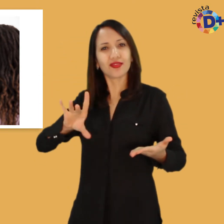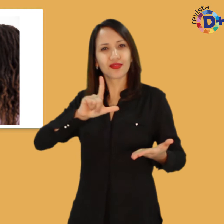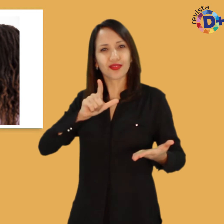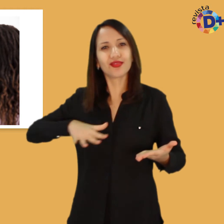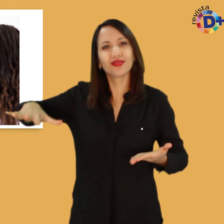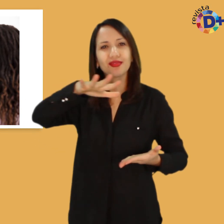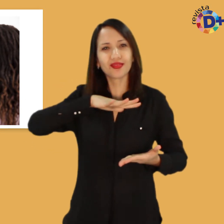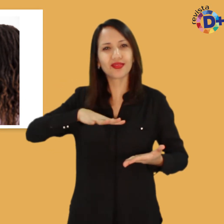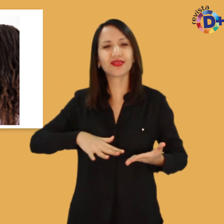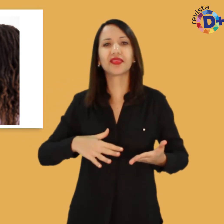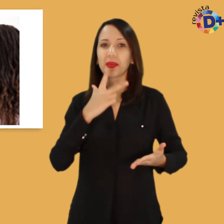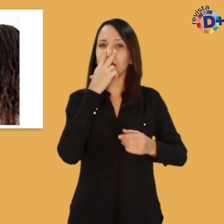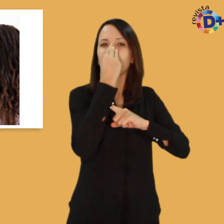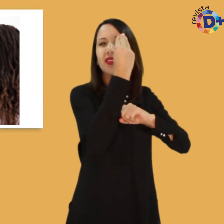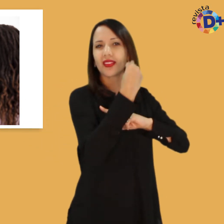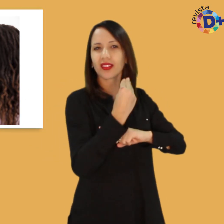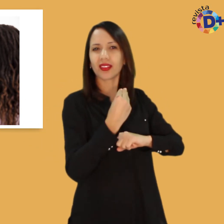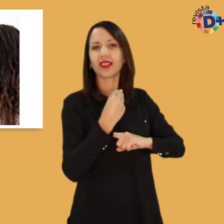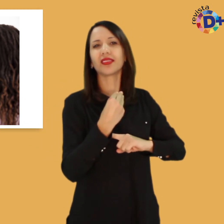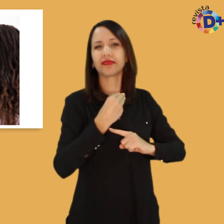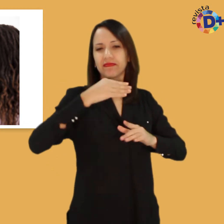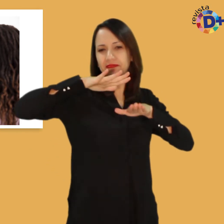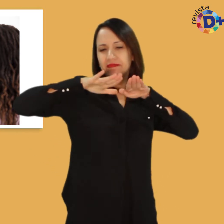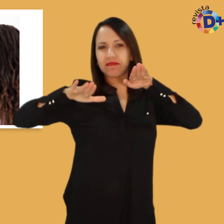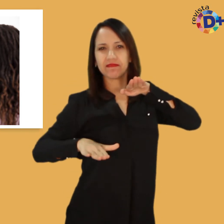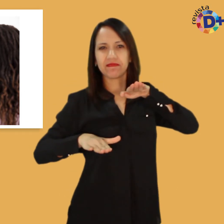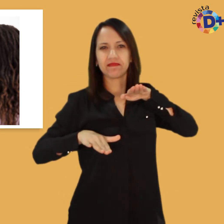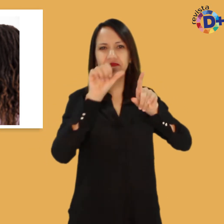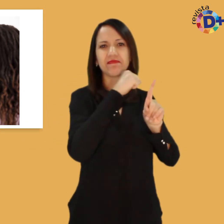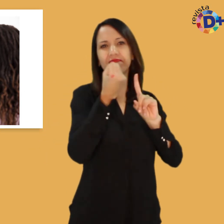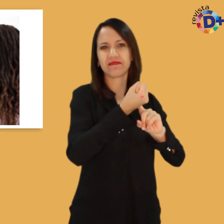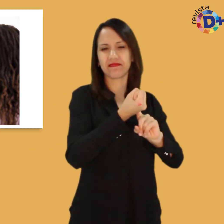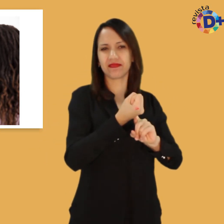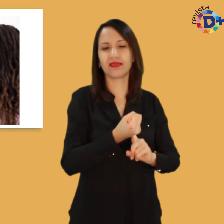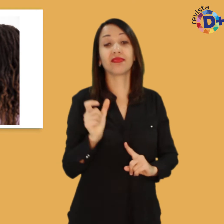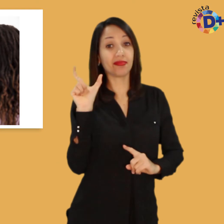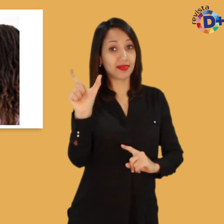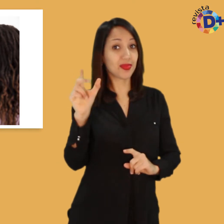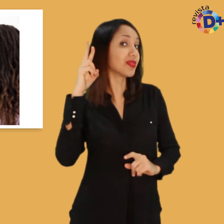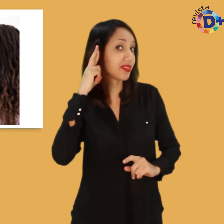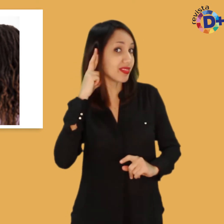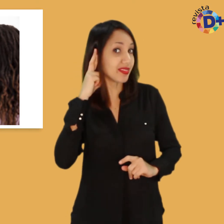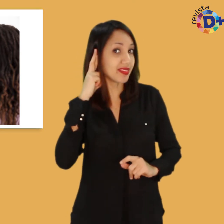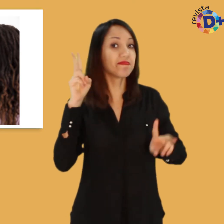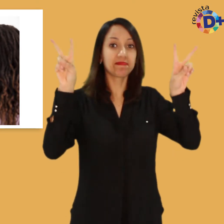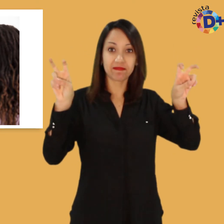do descrédito social. A expressão surdo, como vem sendo empregada, poderia facilitar